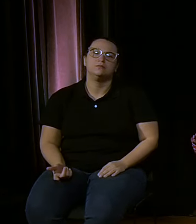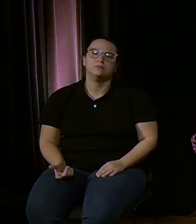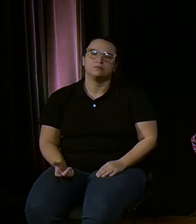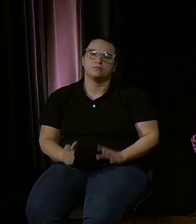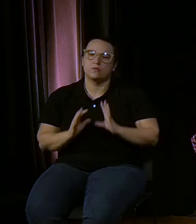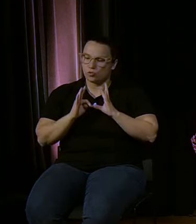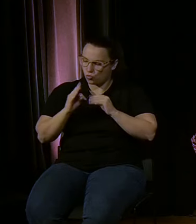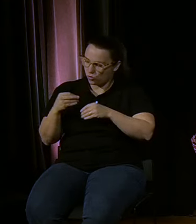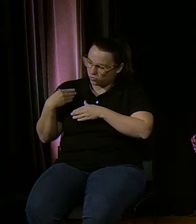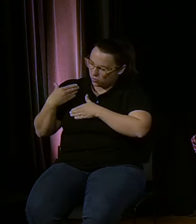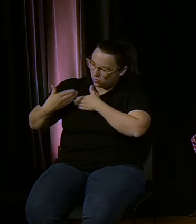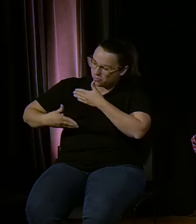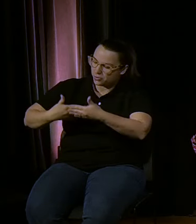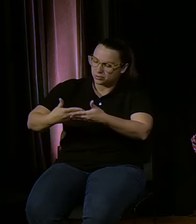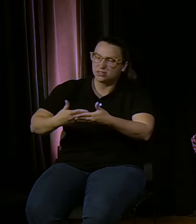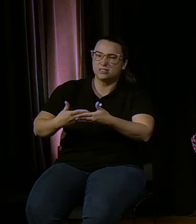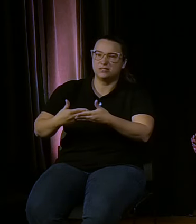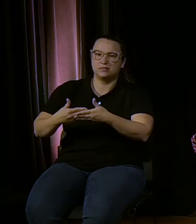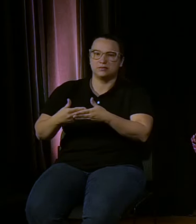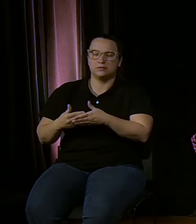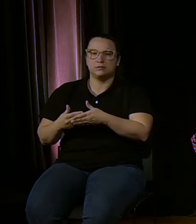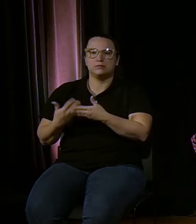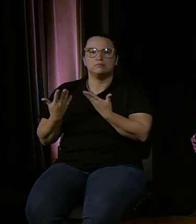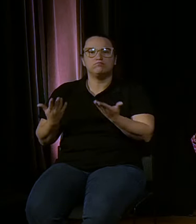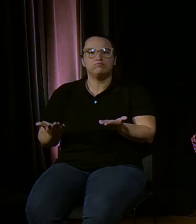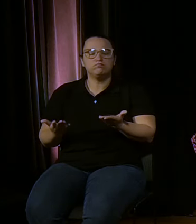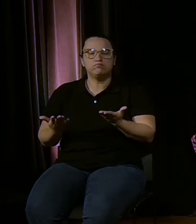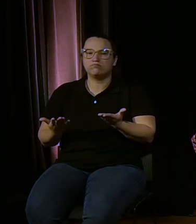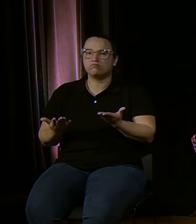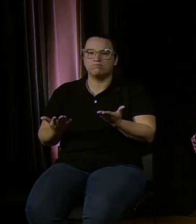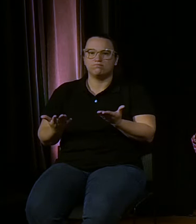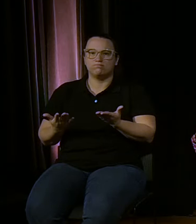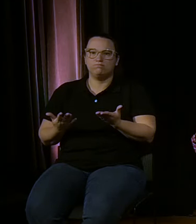Todo o processo de transatlanticidade, todo